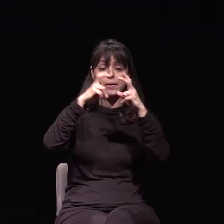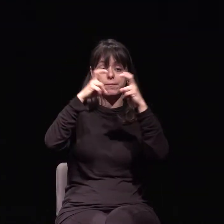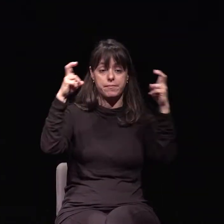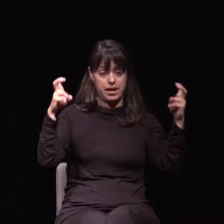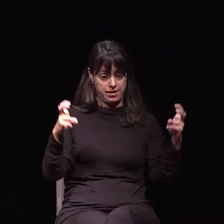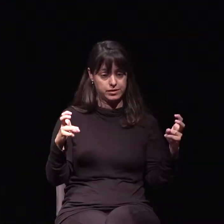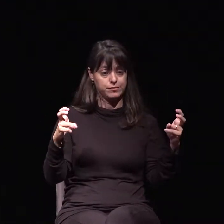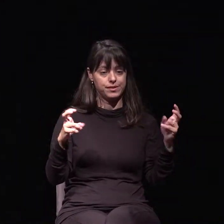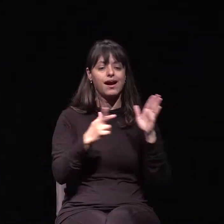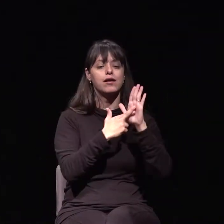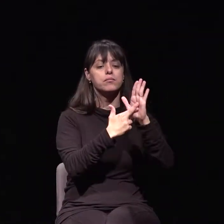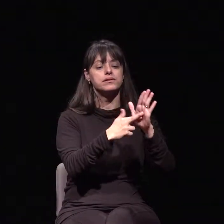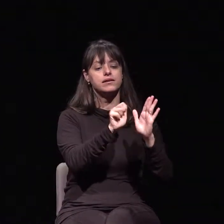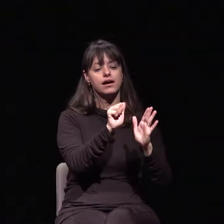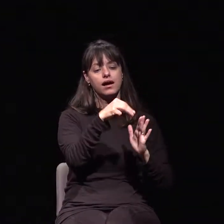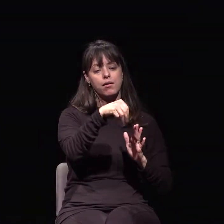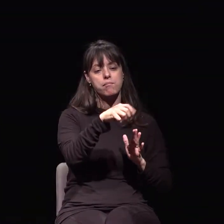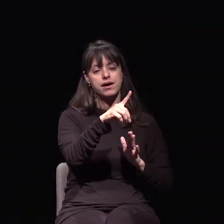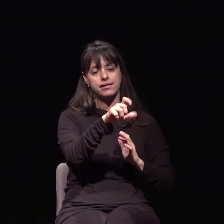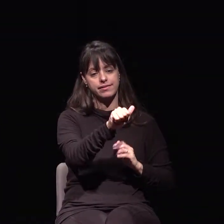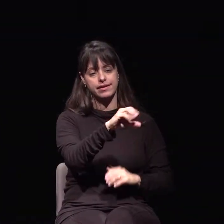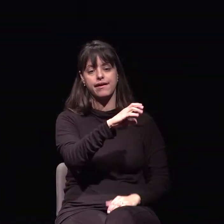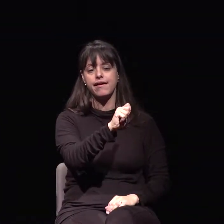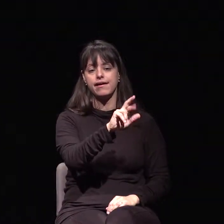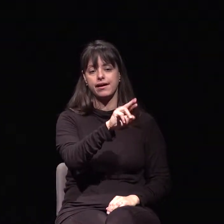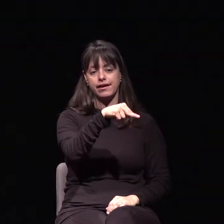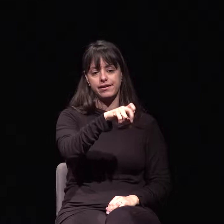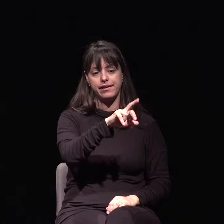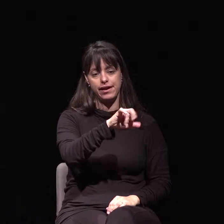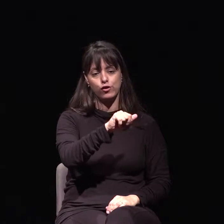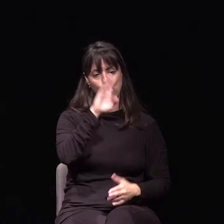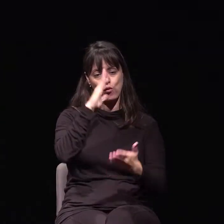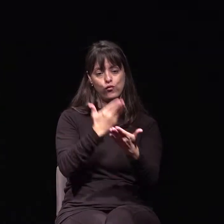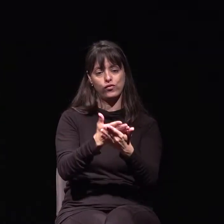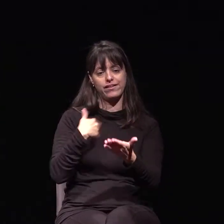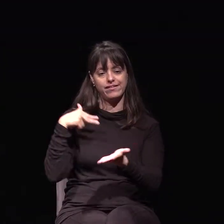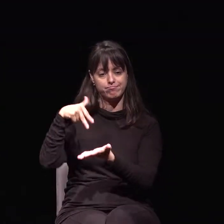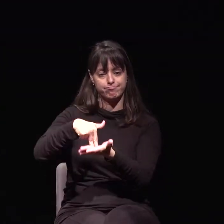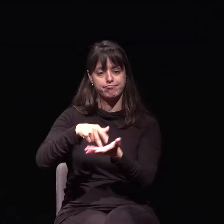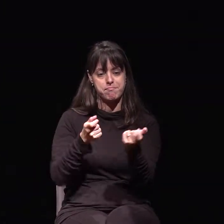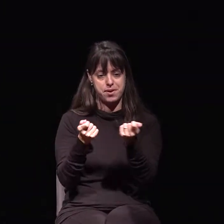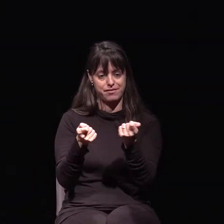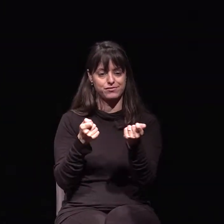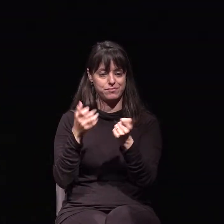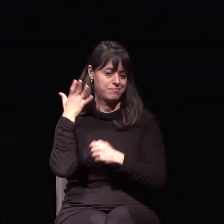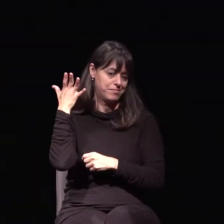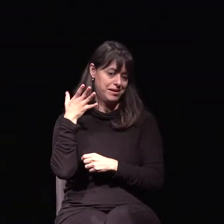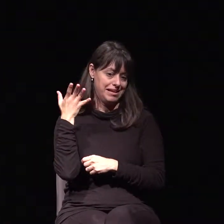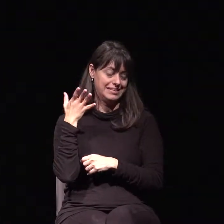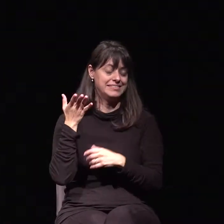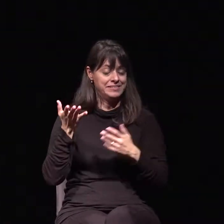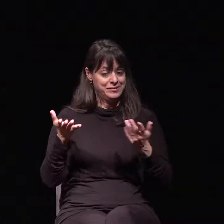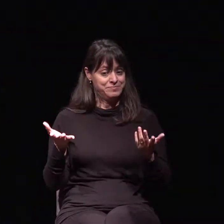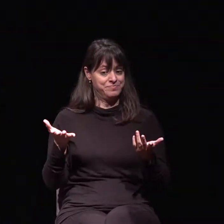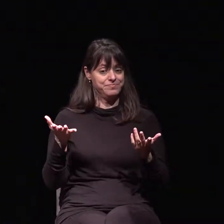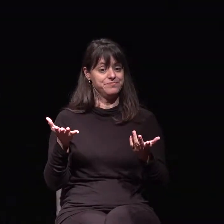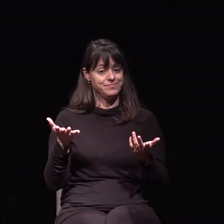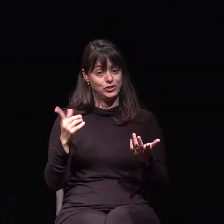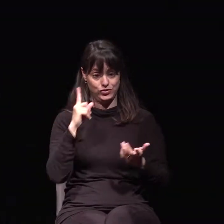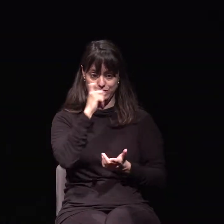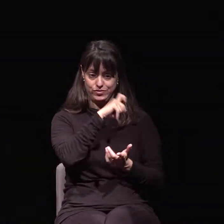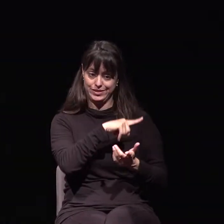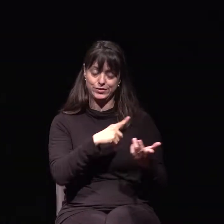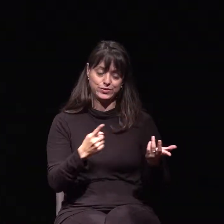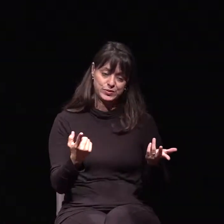Amanda Carneiro, pela confiança de me trazer para esse trabalho de mediação, que é uma tarefa difícil,